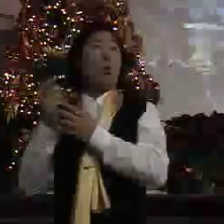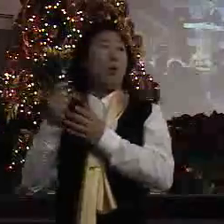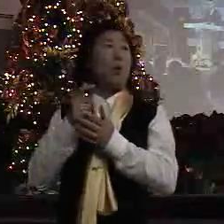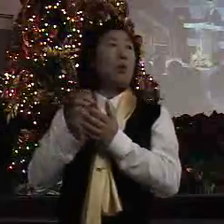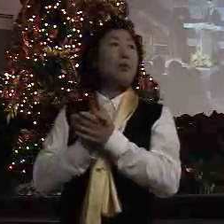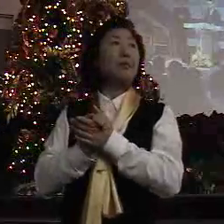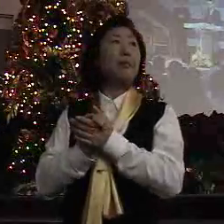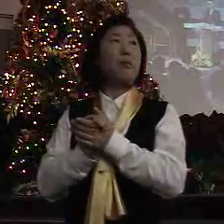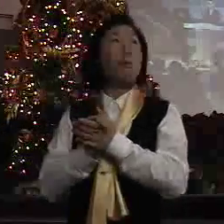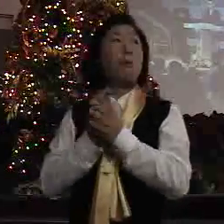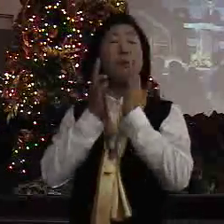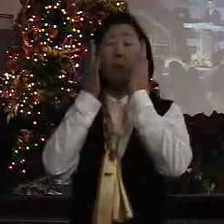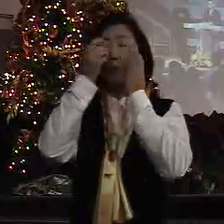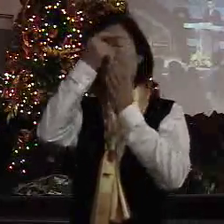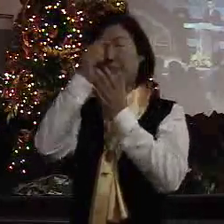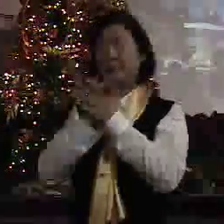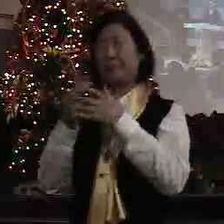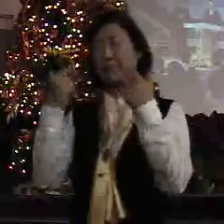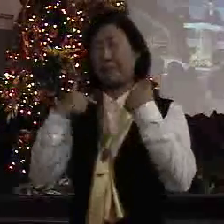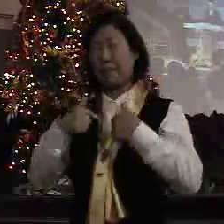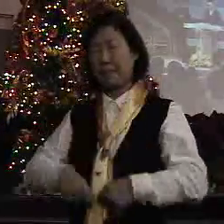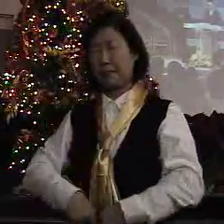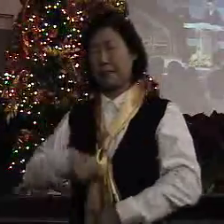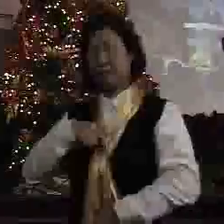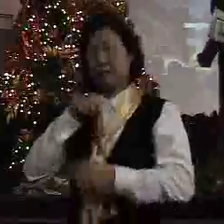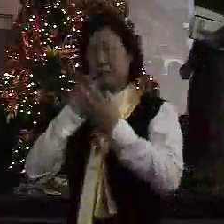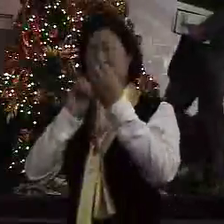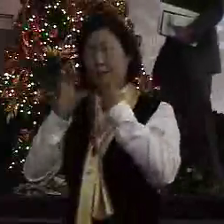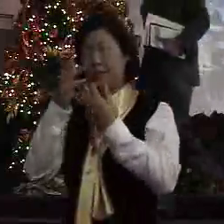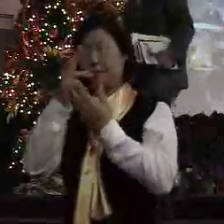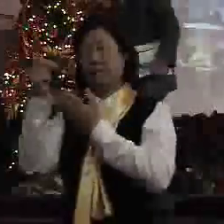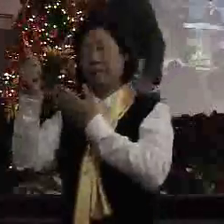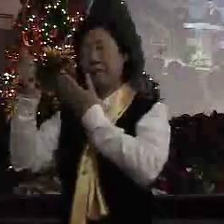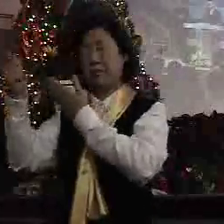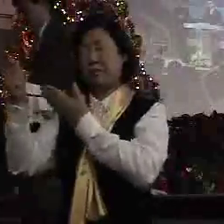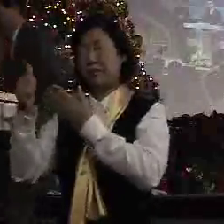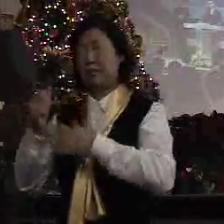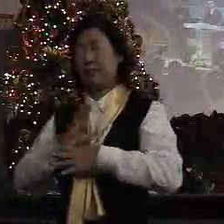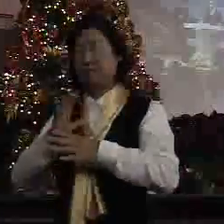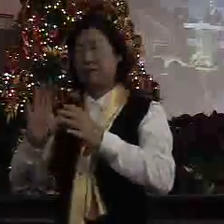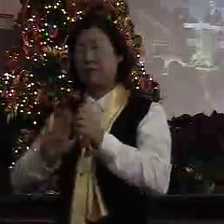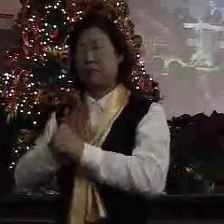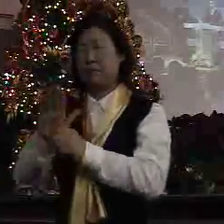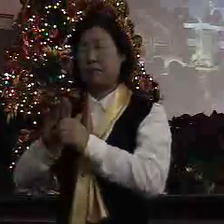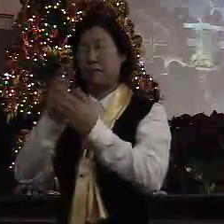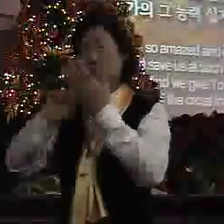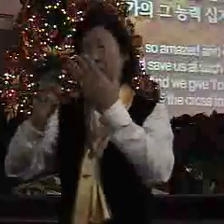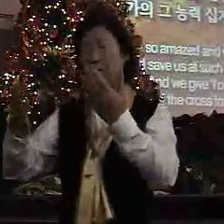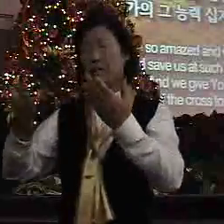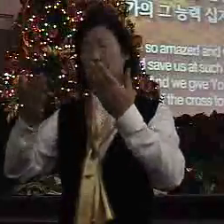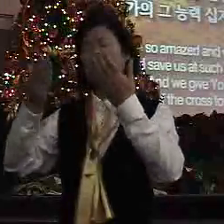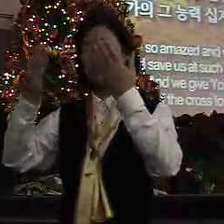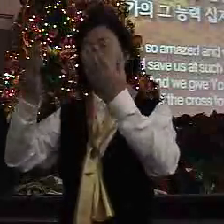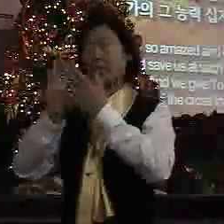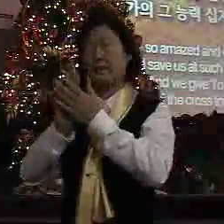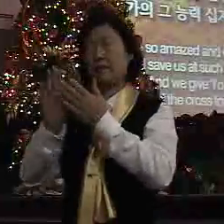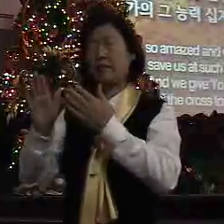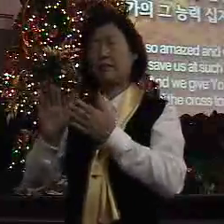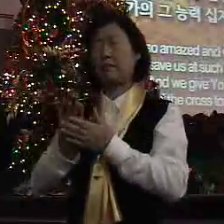우리의 간절한 기도에 늘 신실하게 응답하시는 우리 주님께 놀라운 사랑 찬양 드리겠습니다.